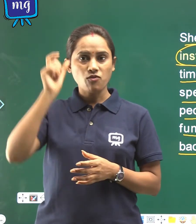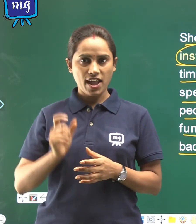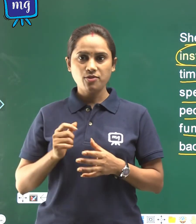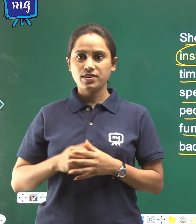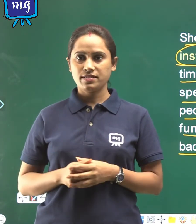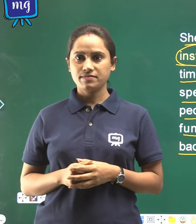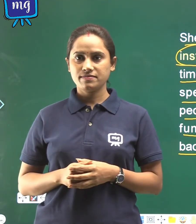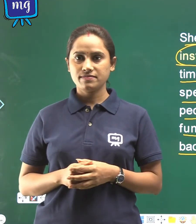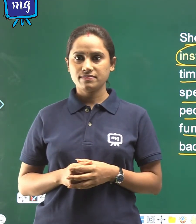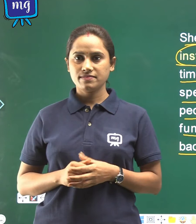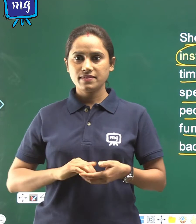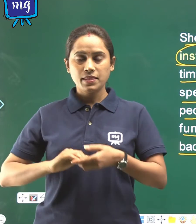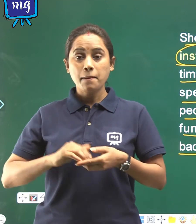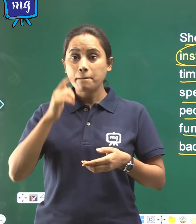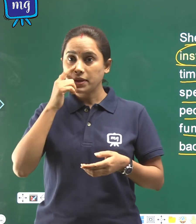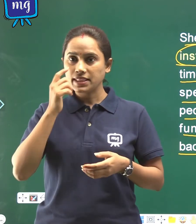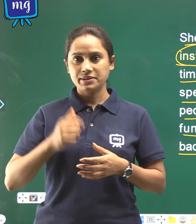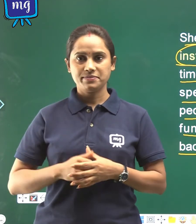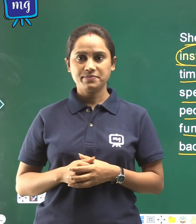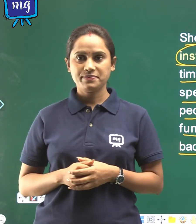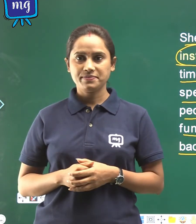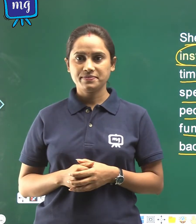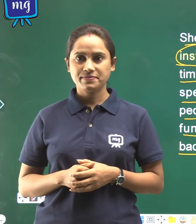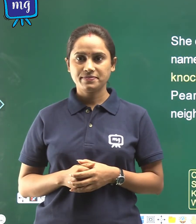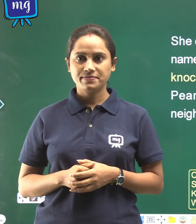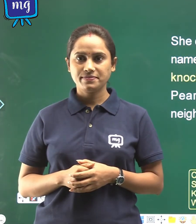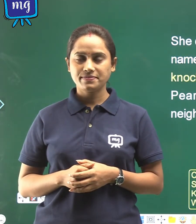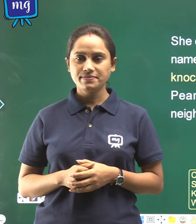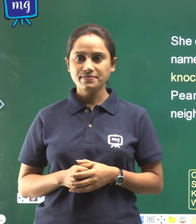वाइफ, पत्नी.